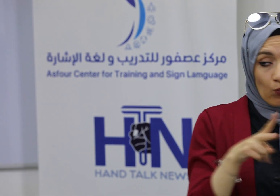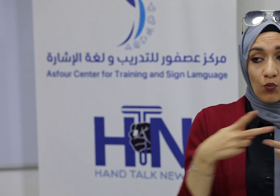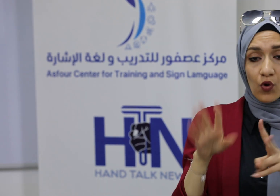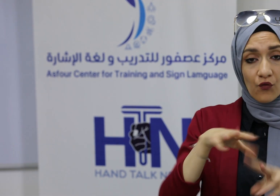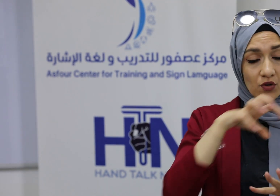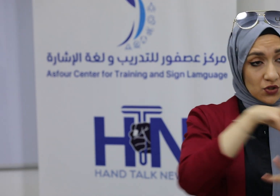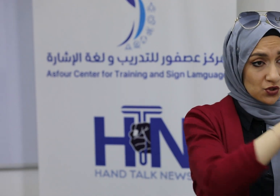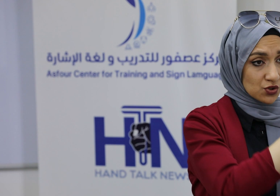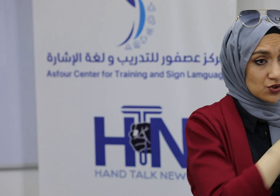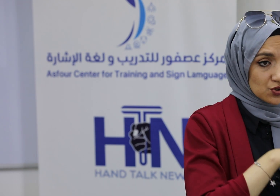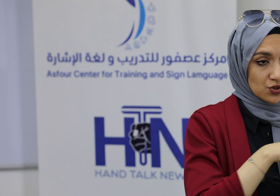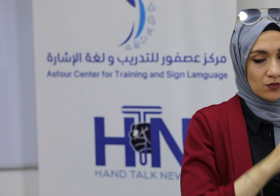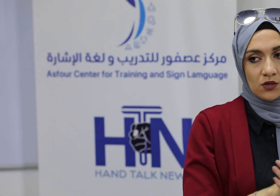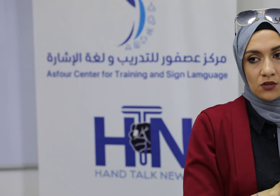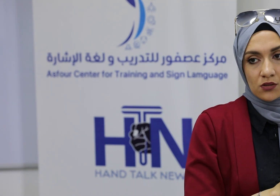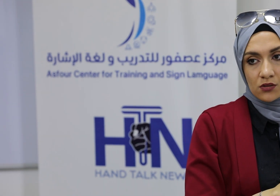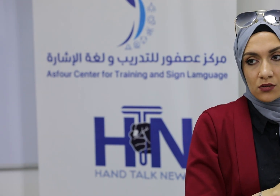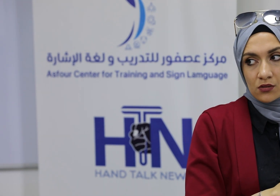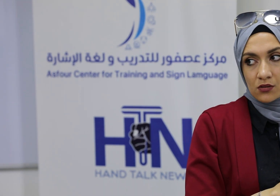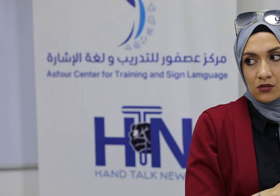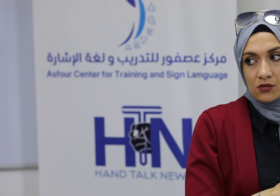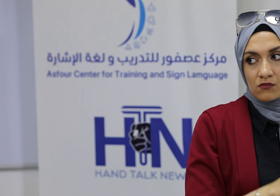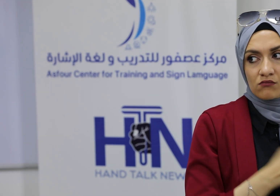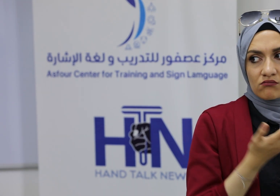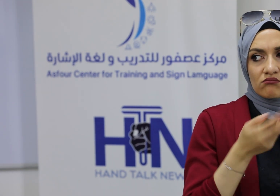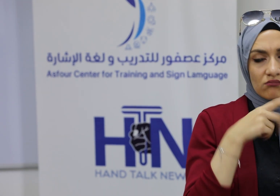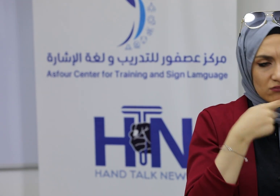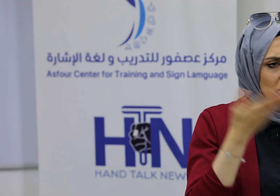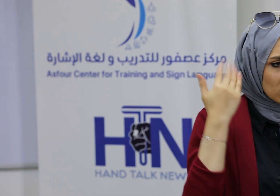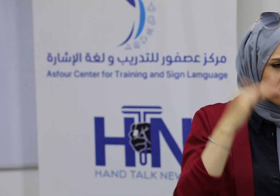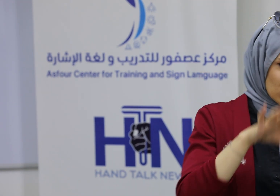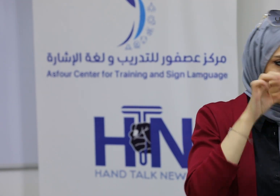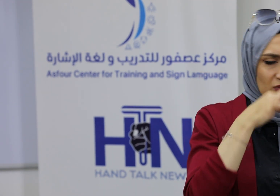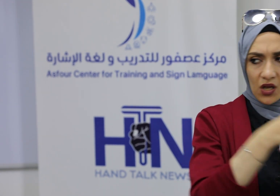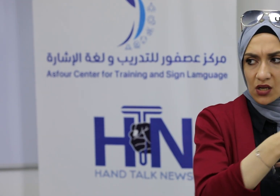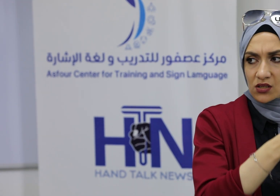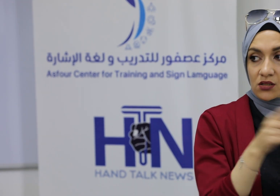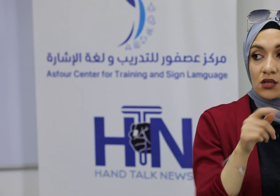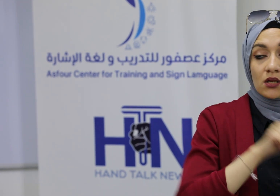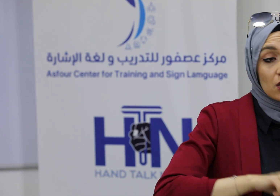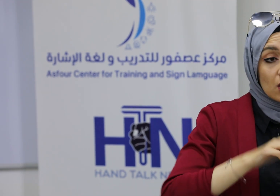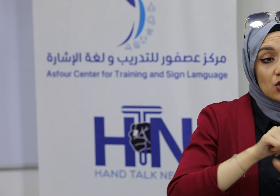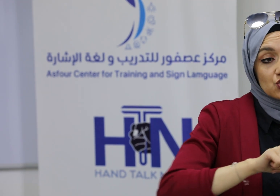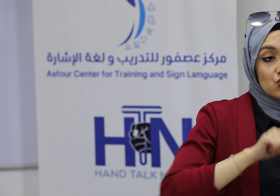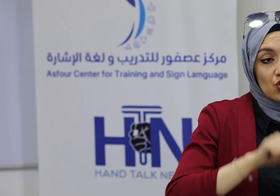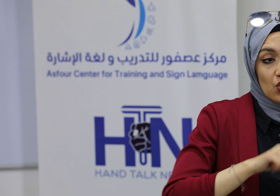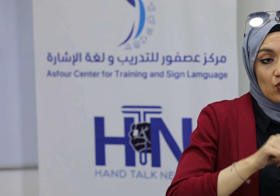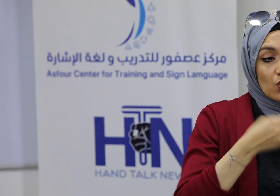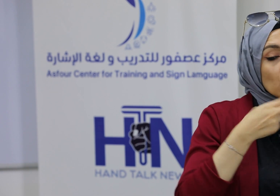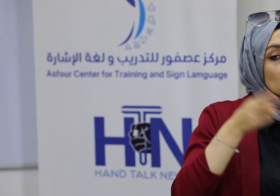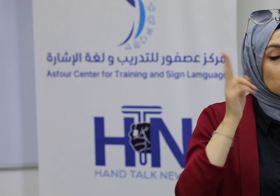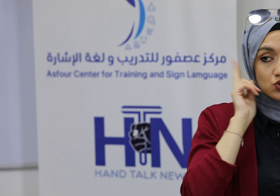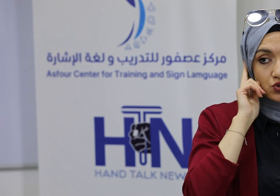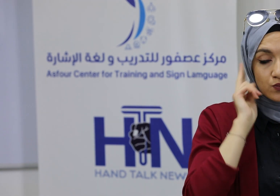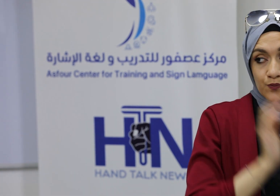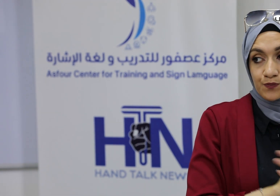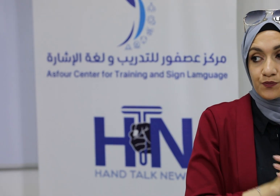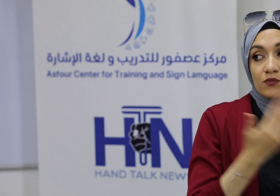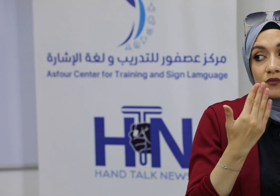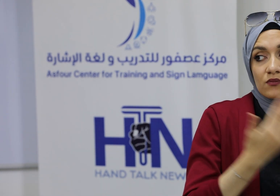الشيء. حتى في مره من المرات عملت دوره للرسوم البكم على